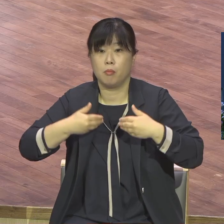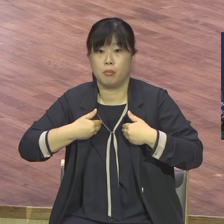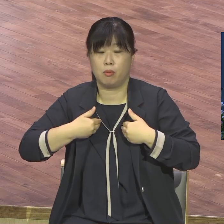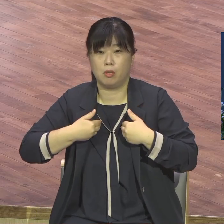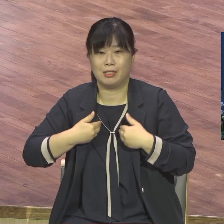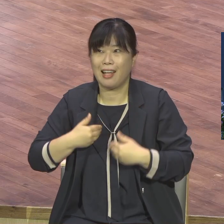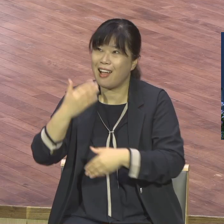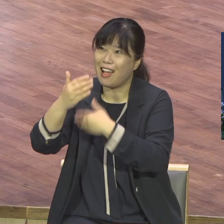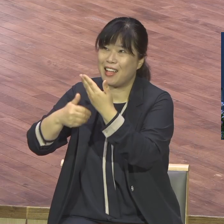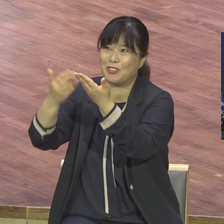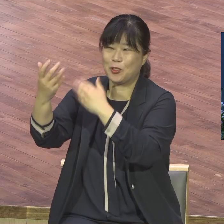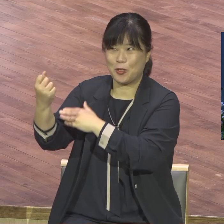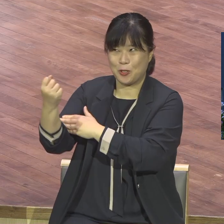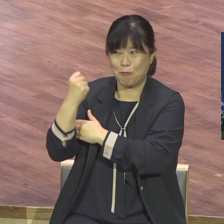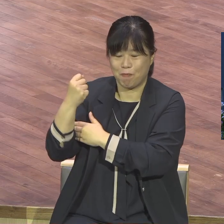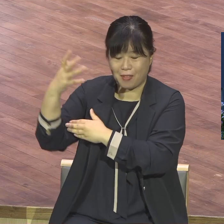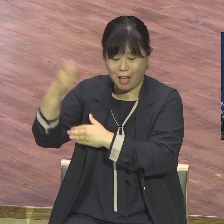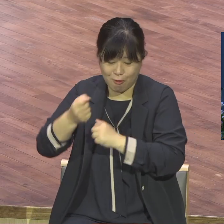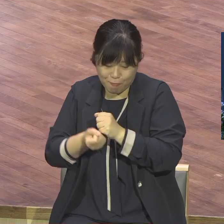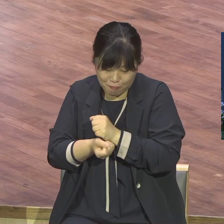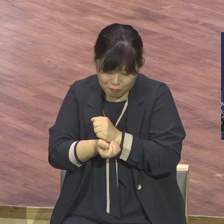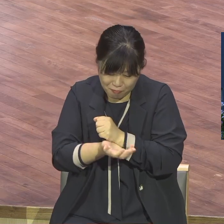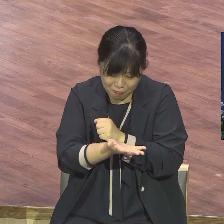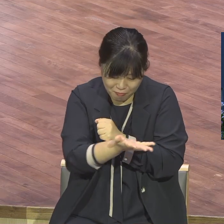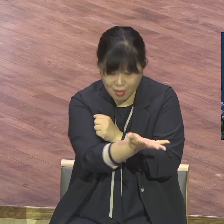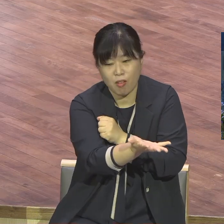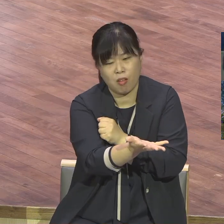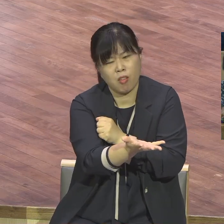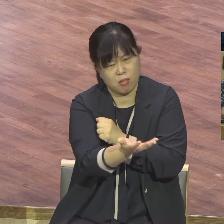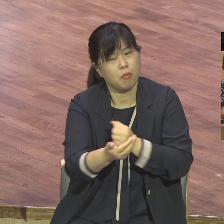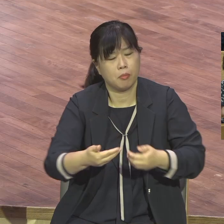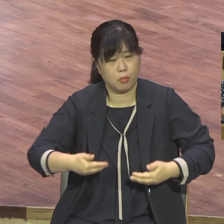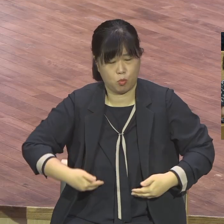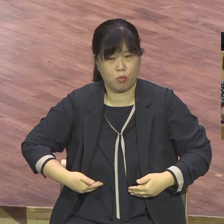입혀봐라. 영적인 도전해봐라.